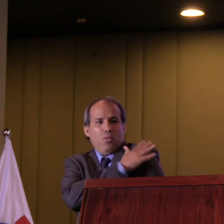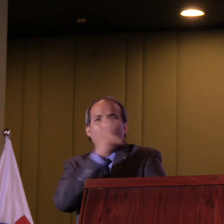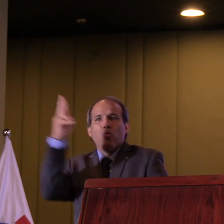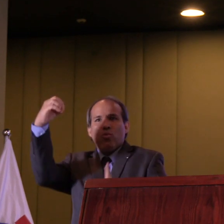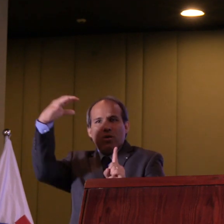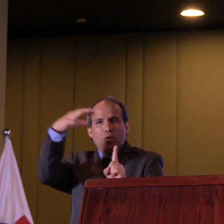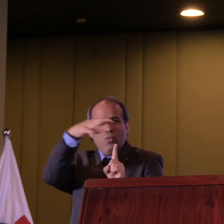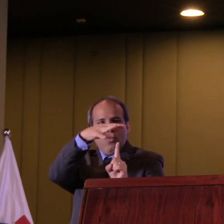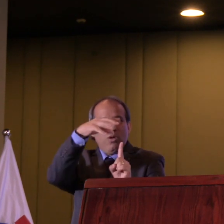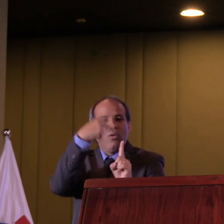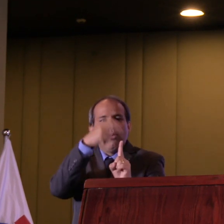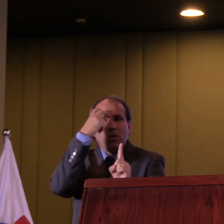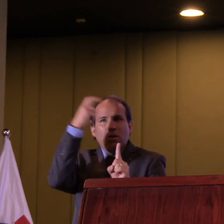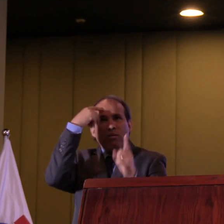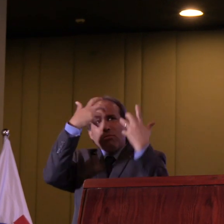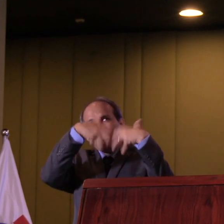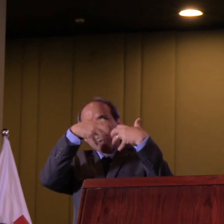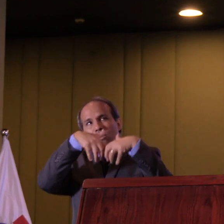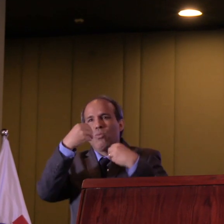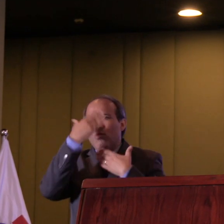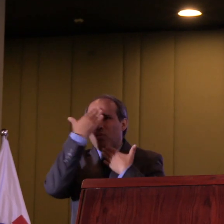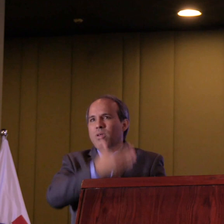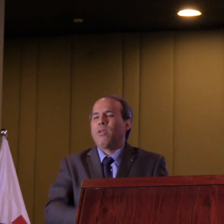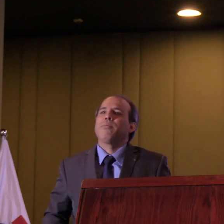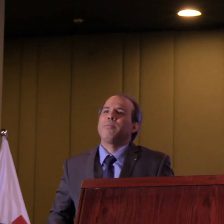iluminar a sua singradora. Muito obrigado.